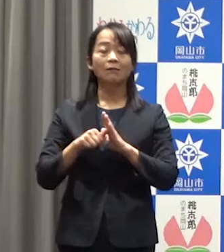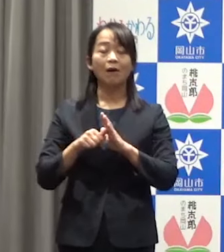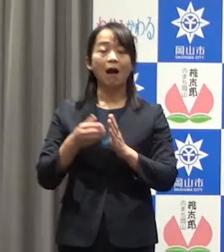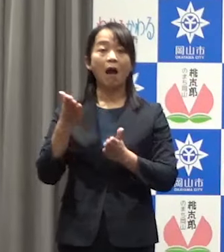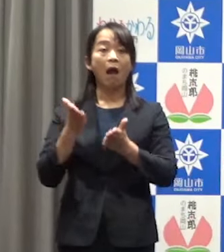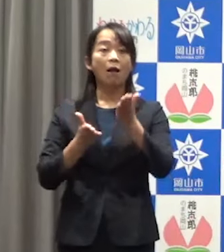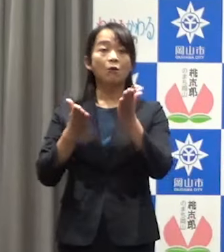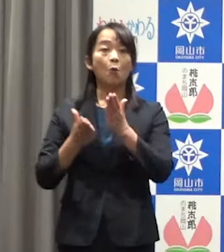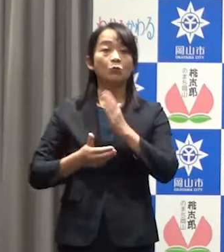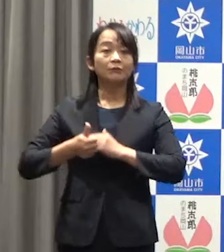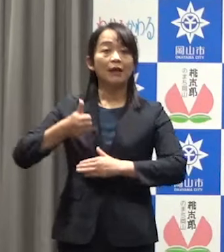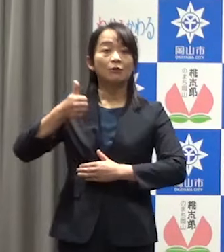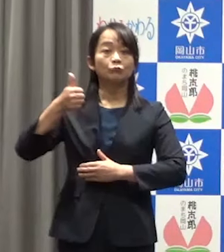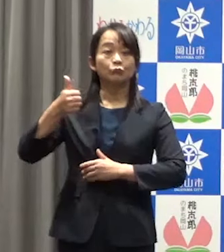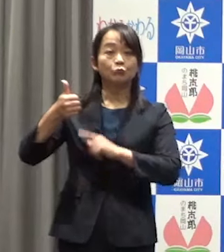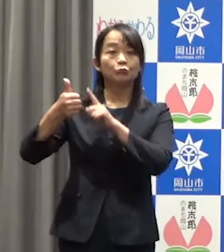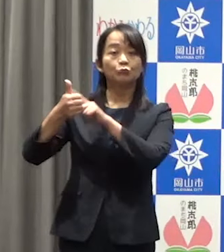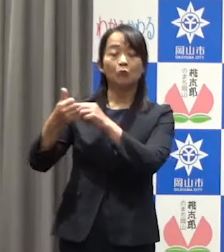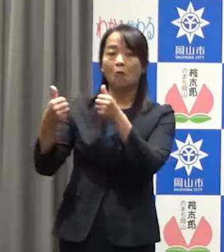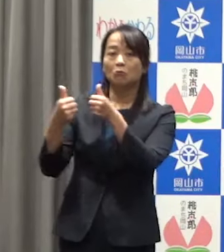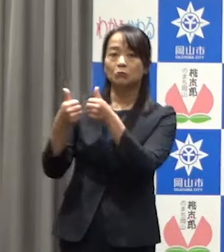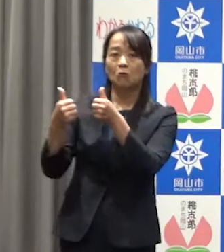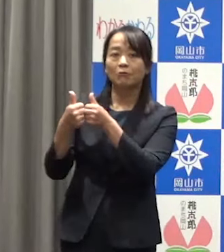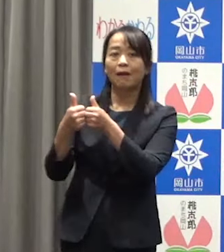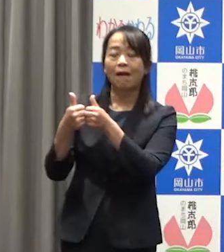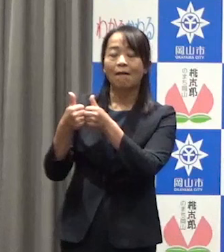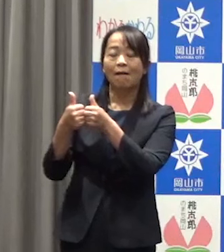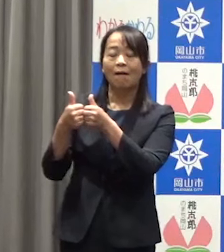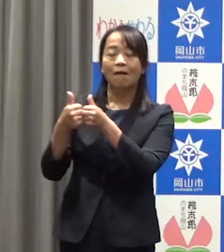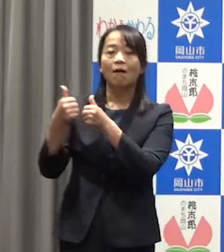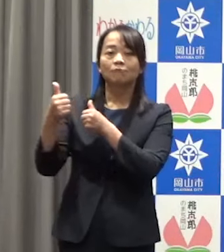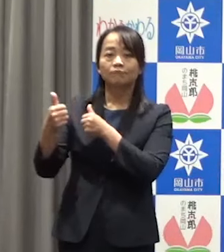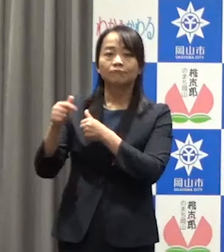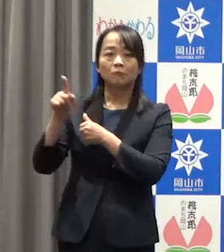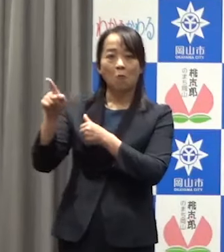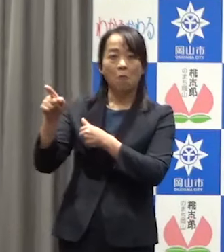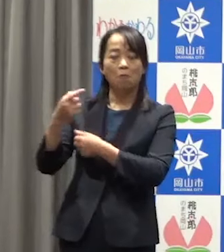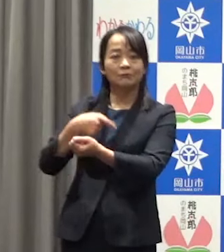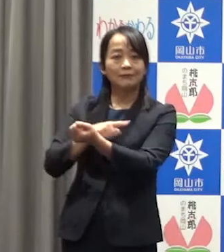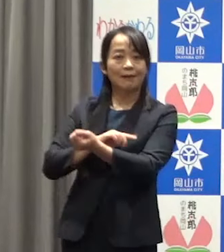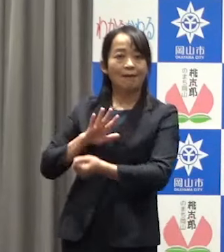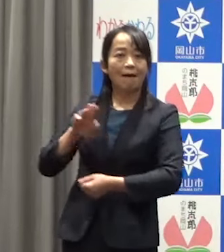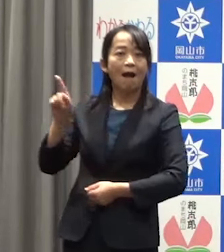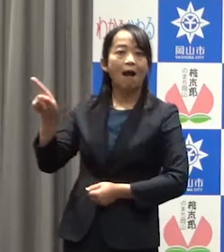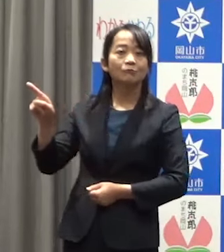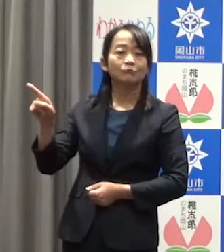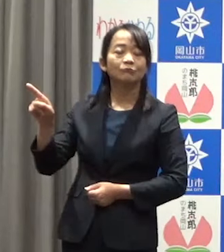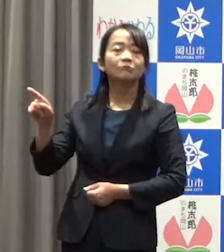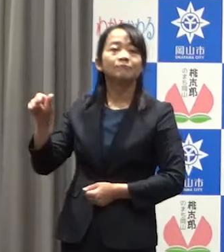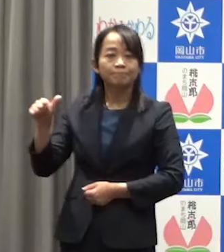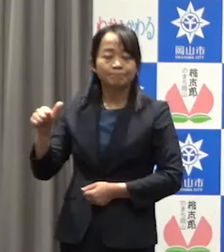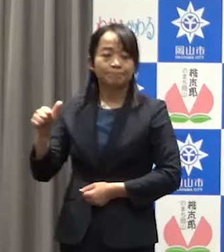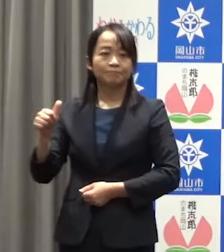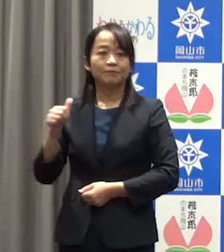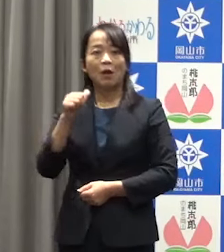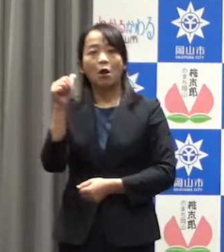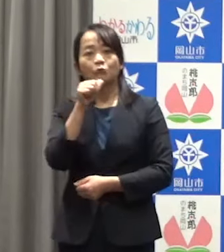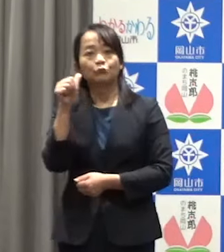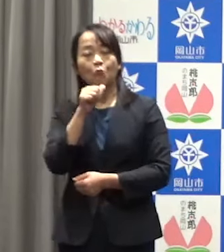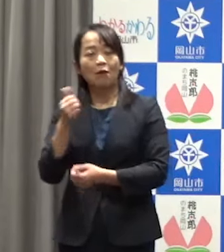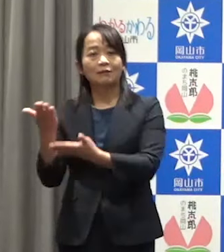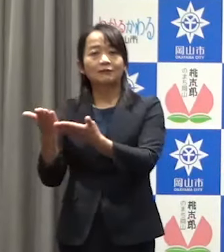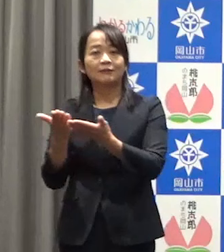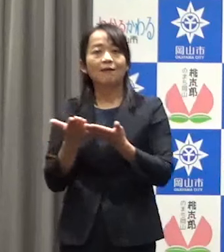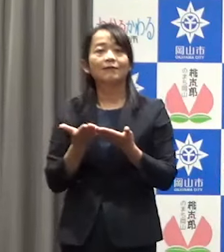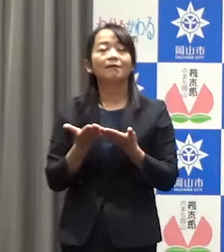の能力等々を見ていくとですね、十分、できるんではないかと思